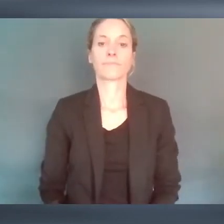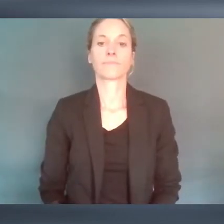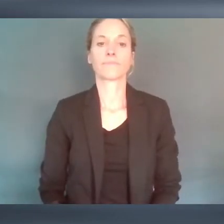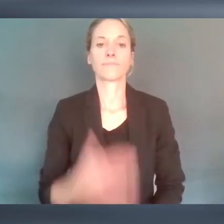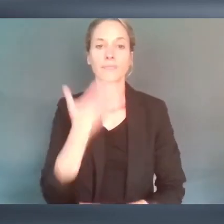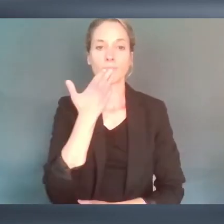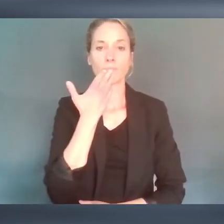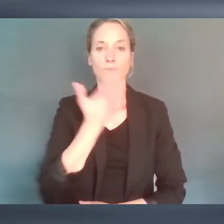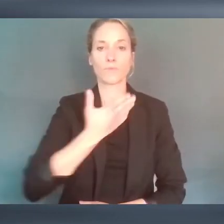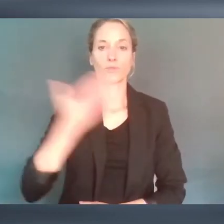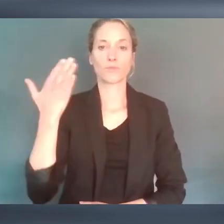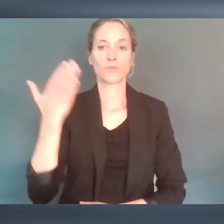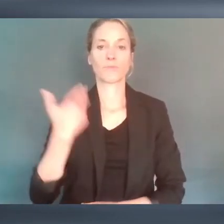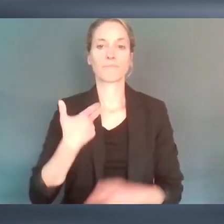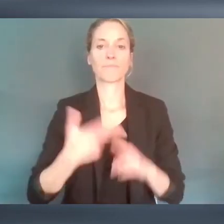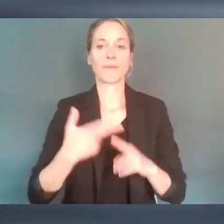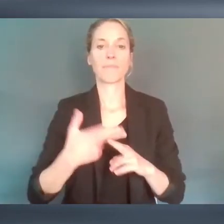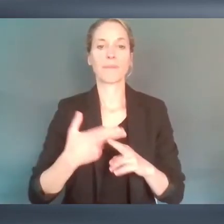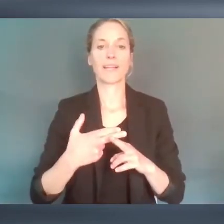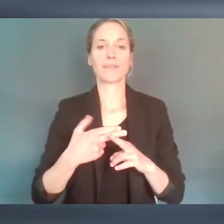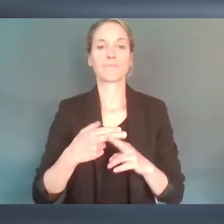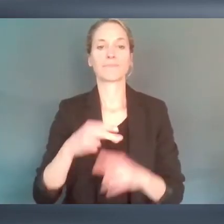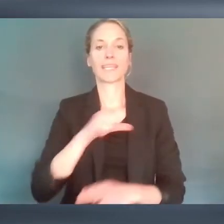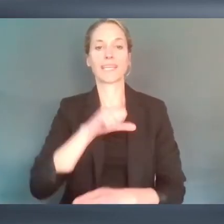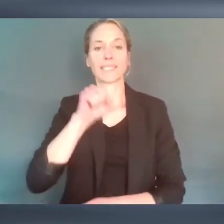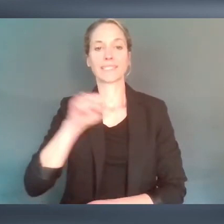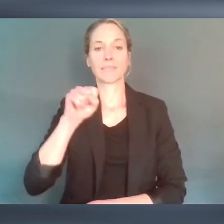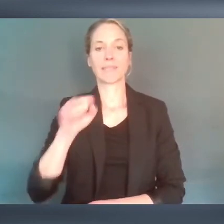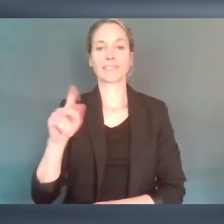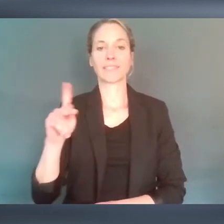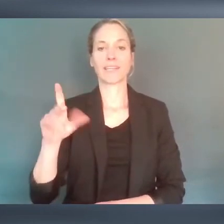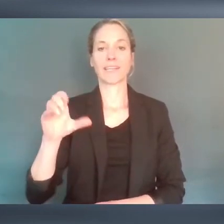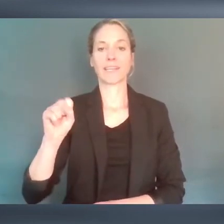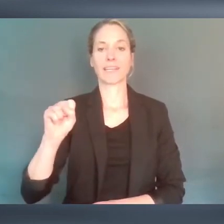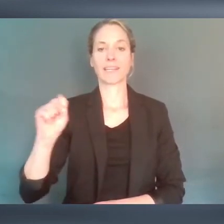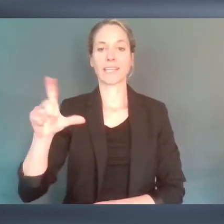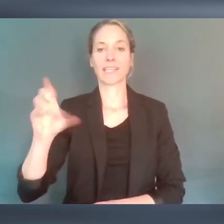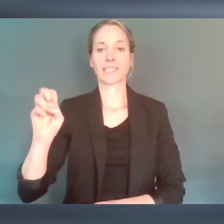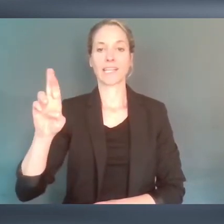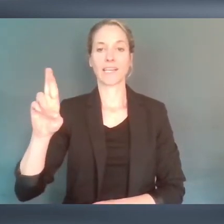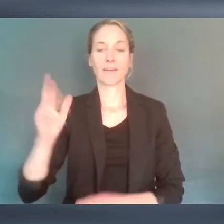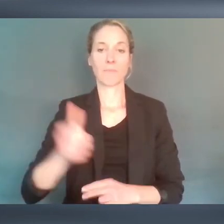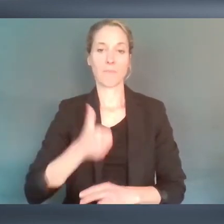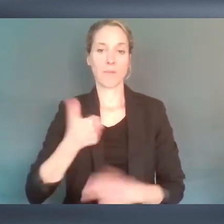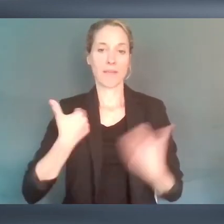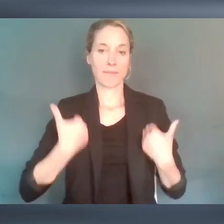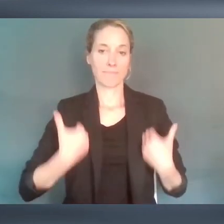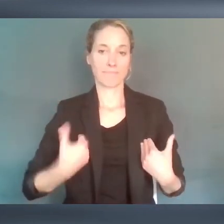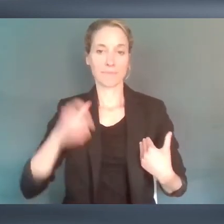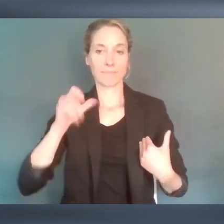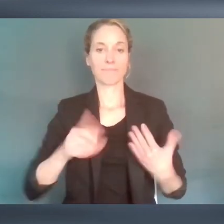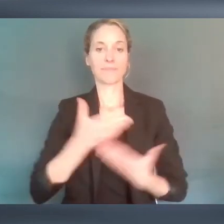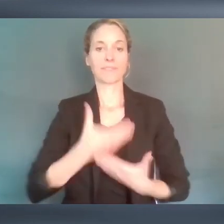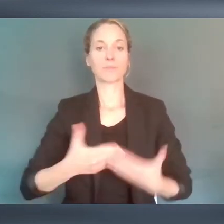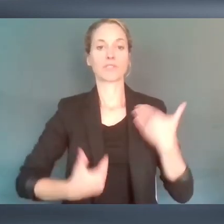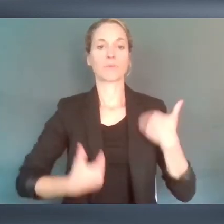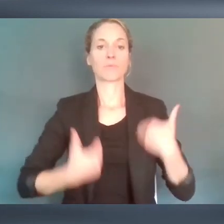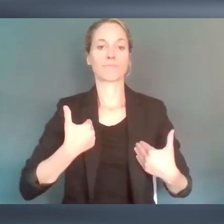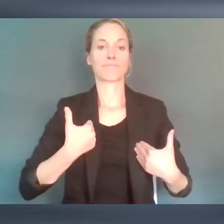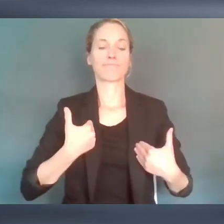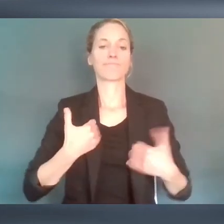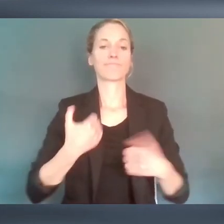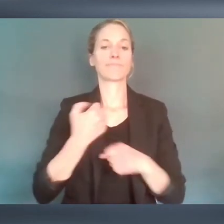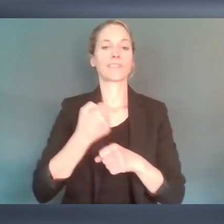Bonjour, je m'appelle Sébastien Kessler. Je suis une personne en situation de handicap qui travaille dans le premier marché de